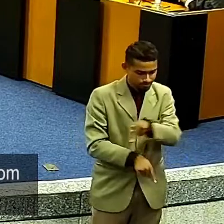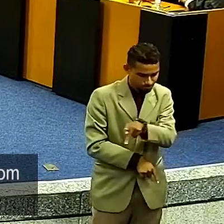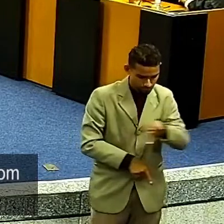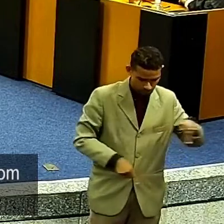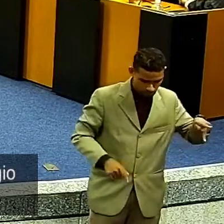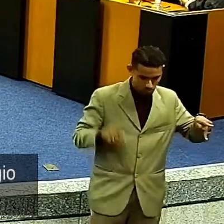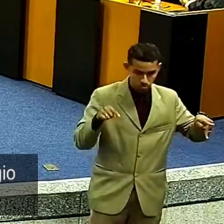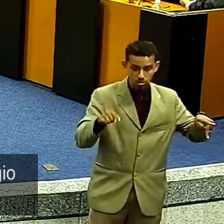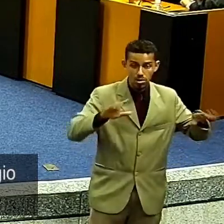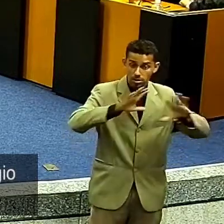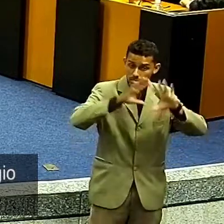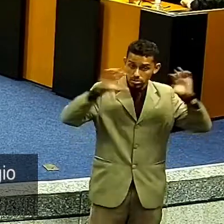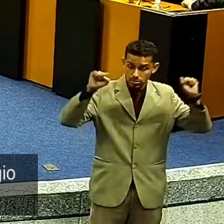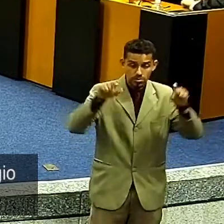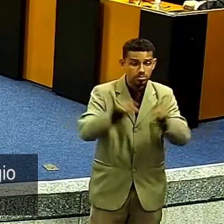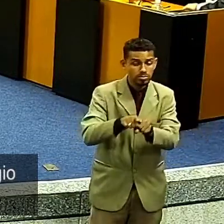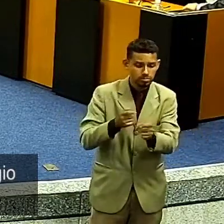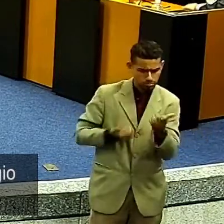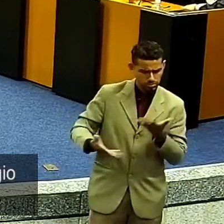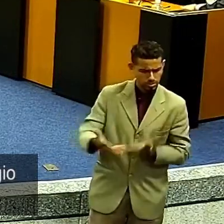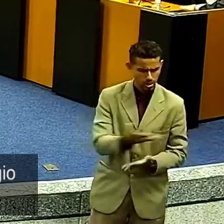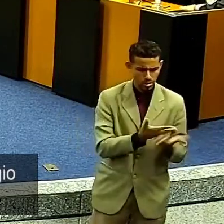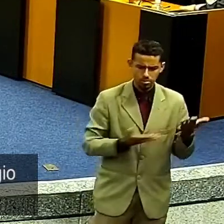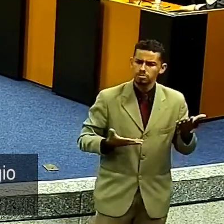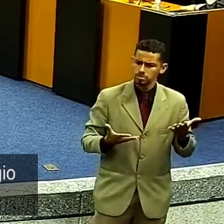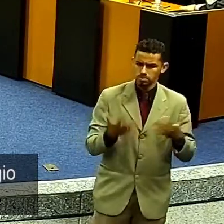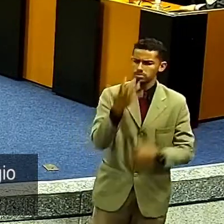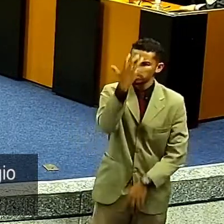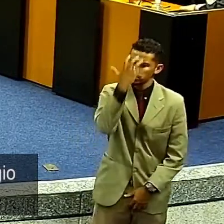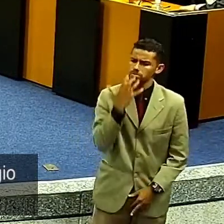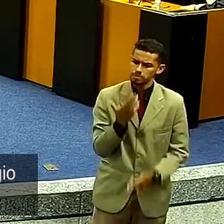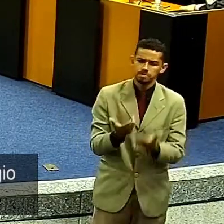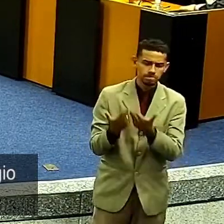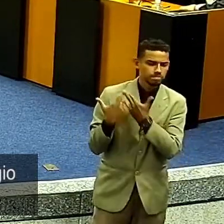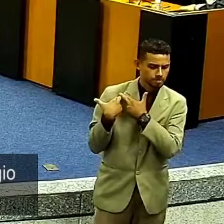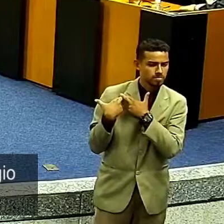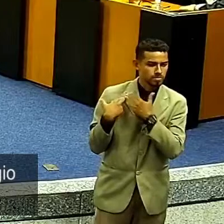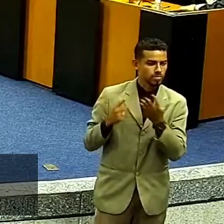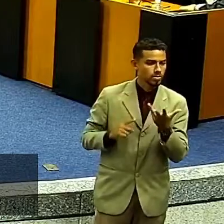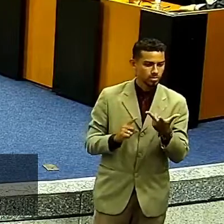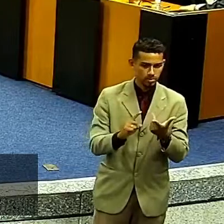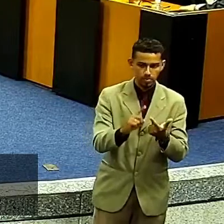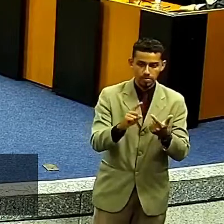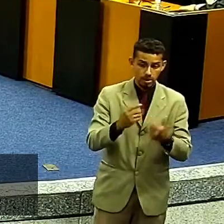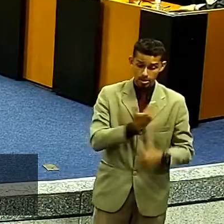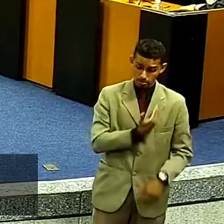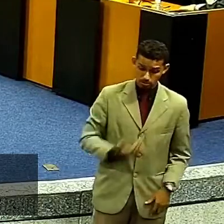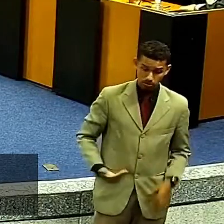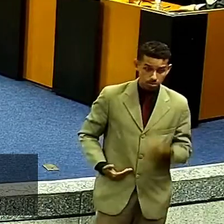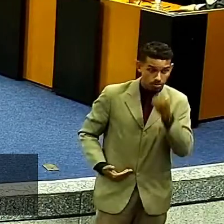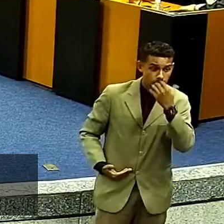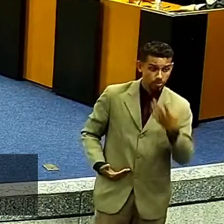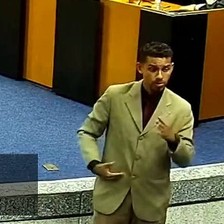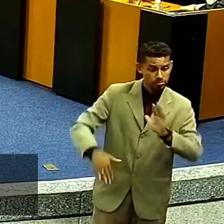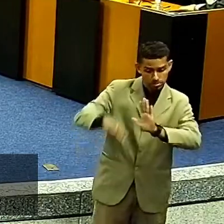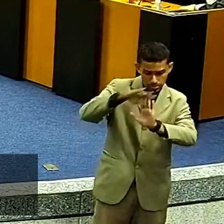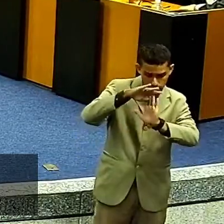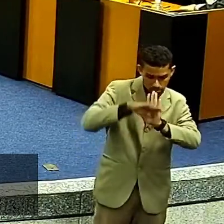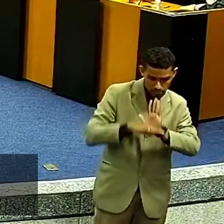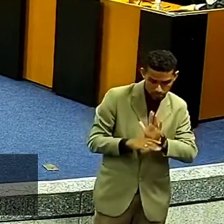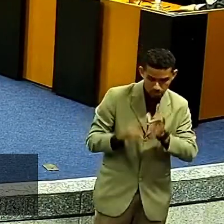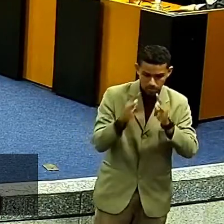honrosa mas envolve sérias responsabilidades fundamentada na boa governança no planejamento